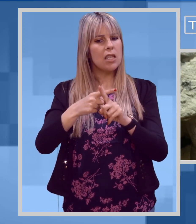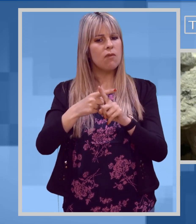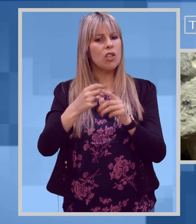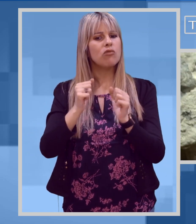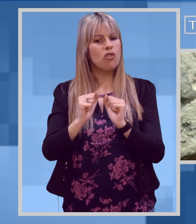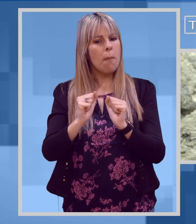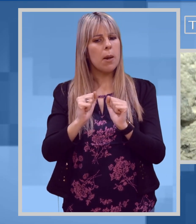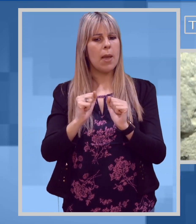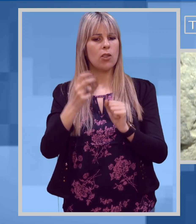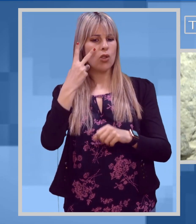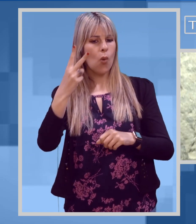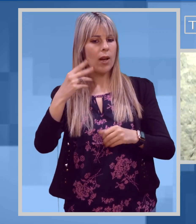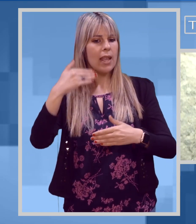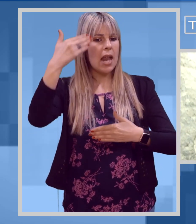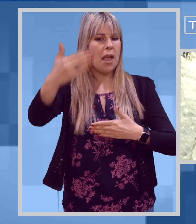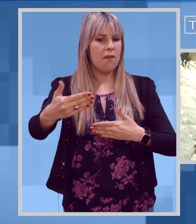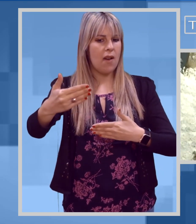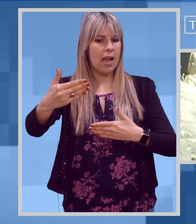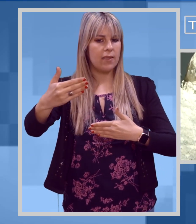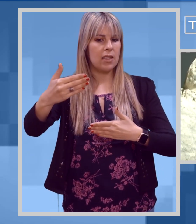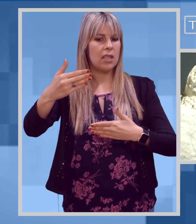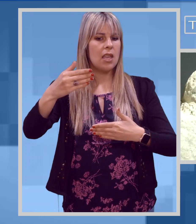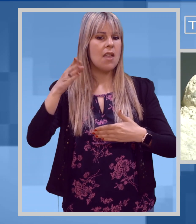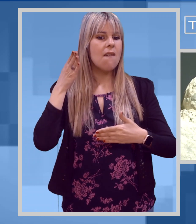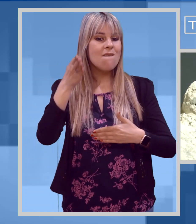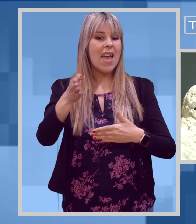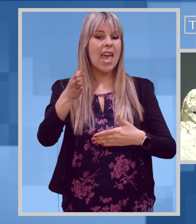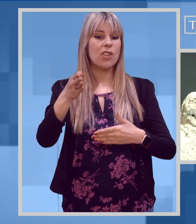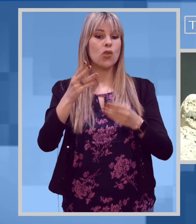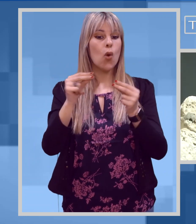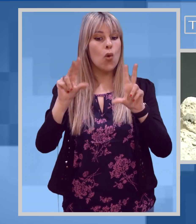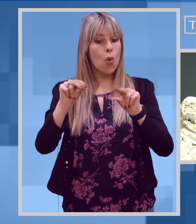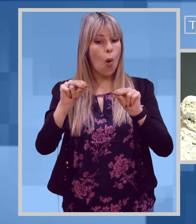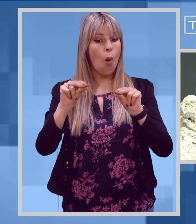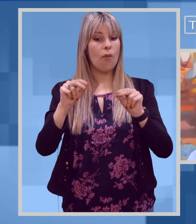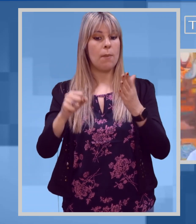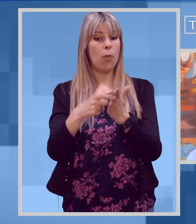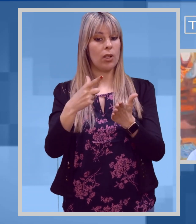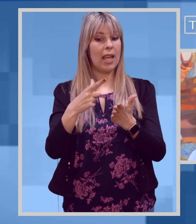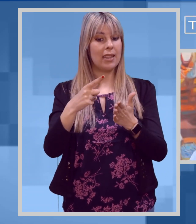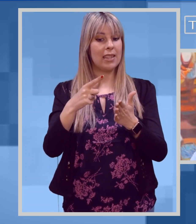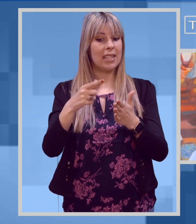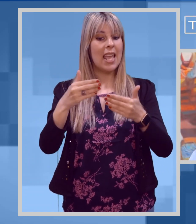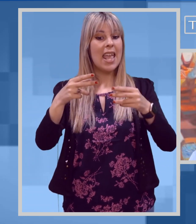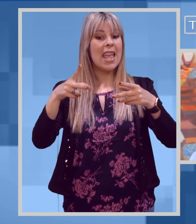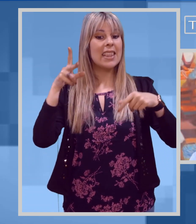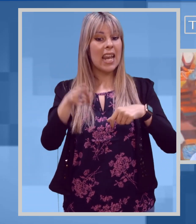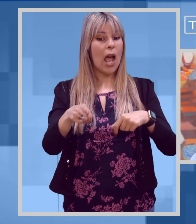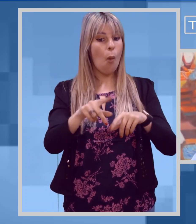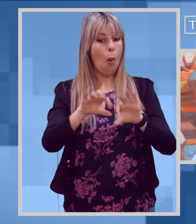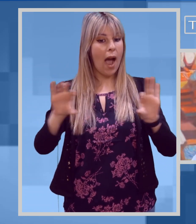Voglio fare i complimenti al comune di Cabras e alla cooperativa Penisola del Sinis.